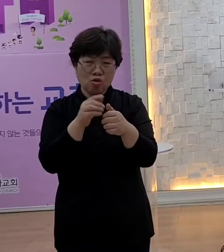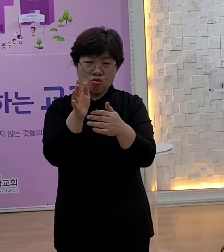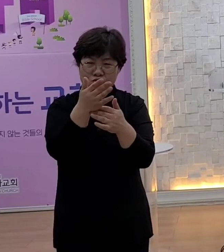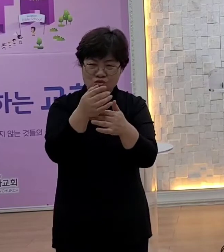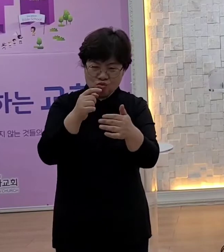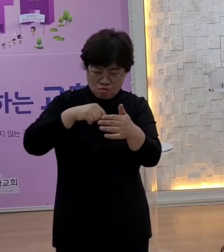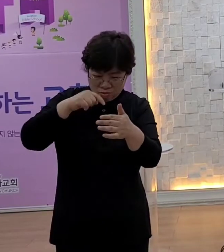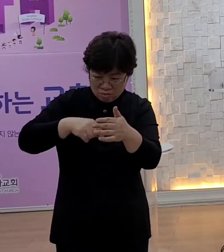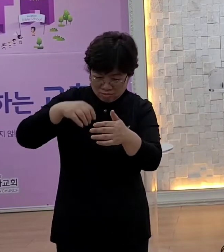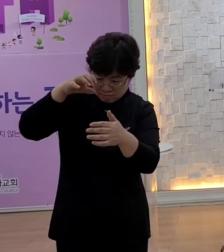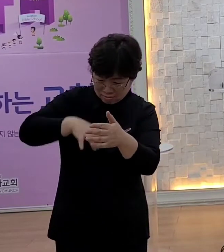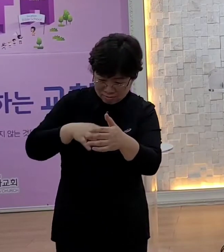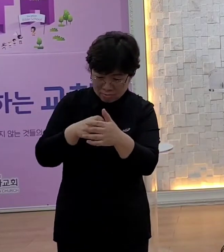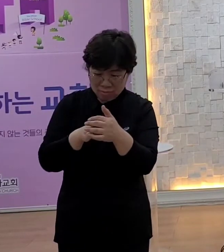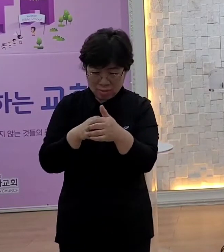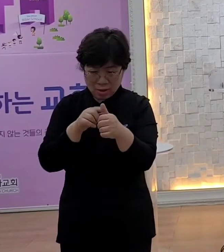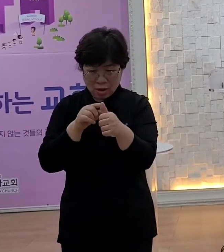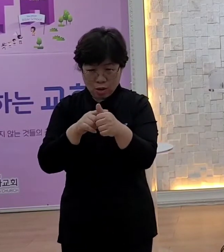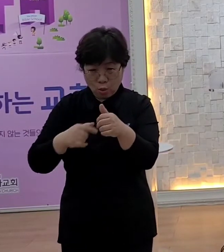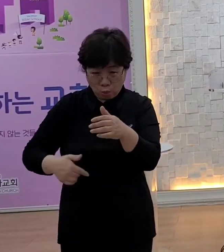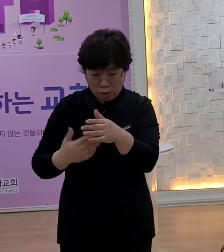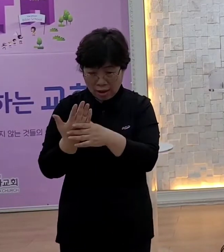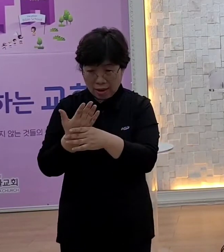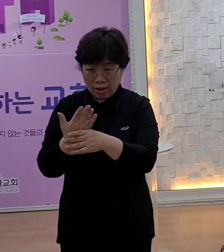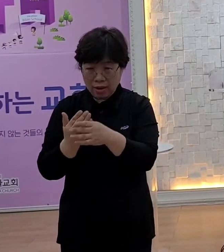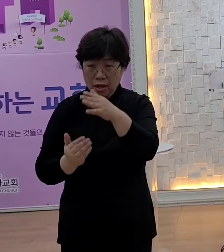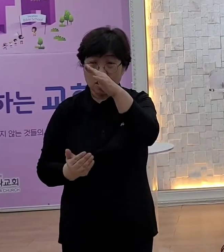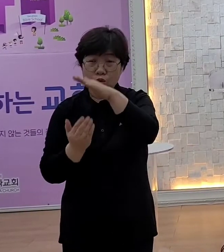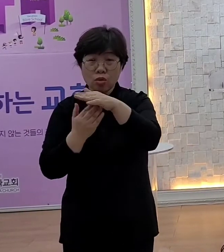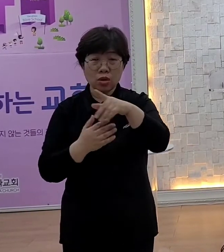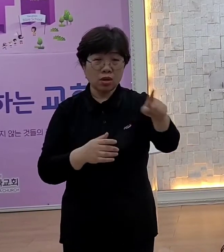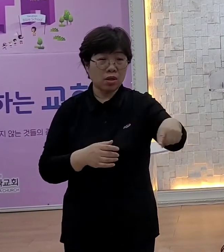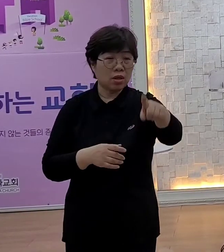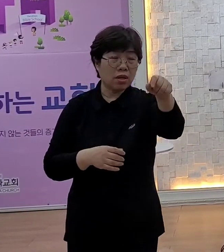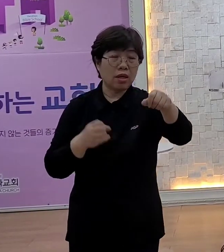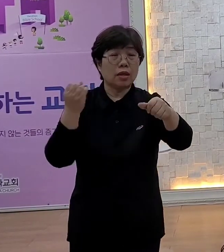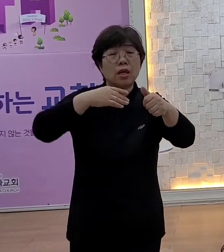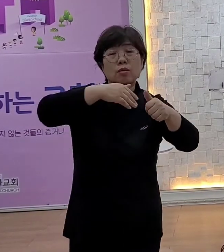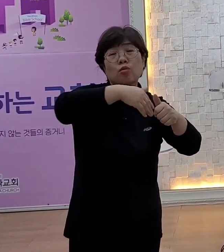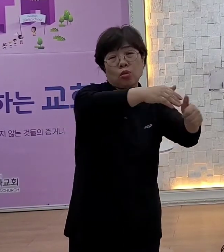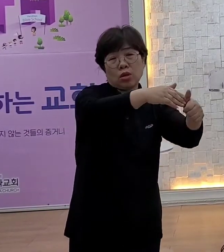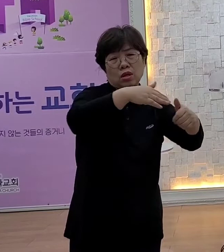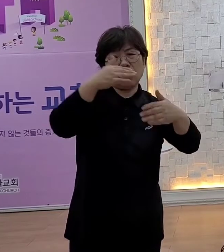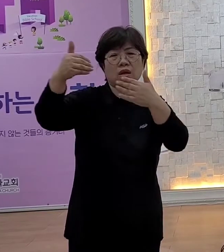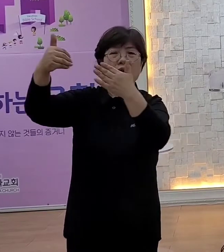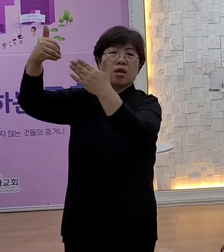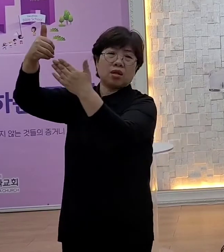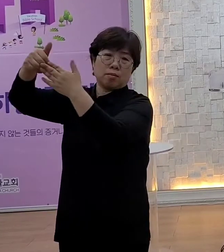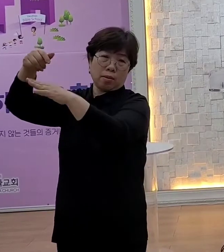넣어가지고 회개시켜가지고 오늘 니느웨로 다시 던졌지 않습니까?